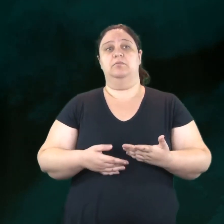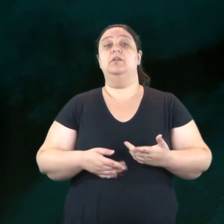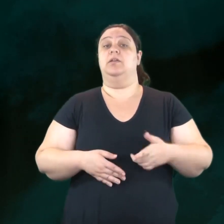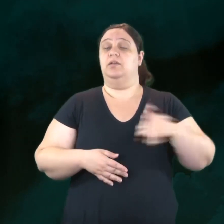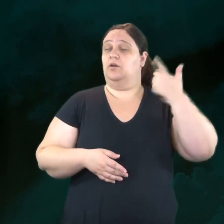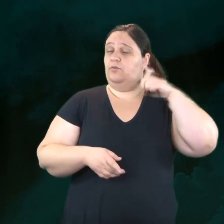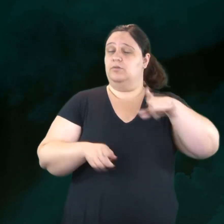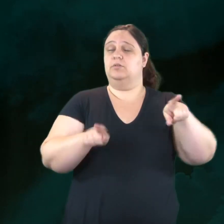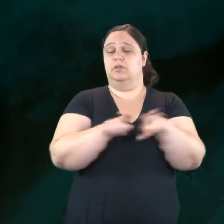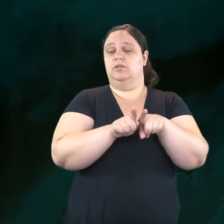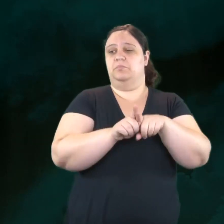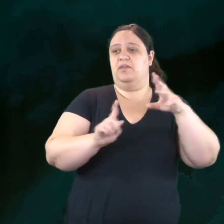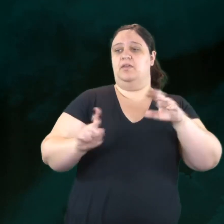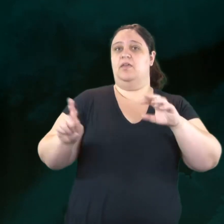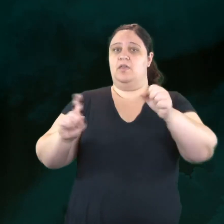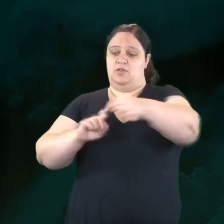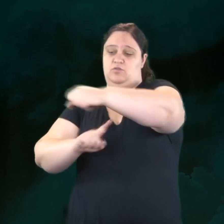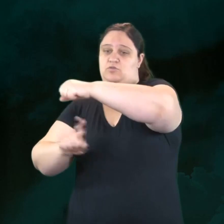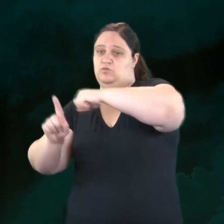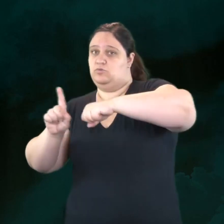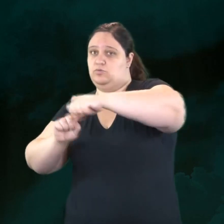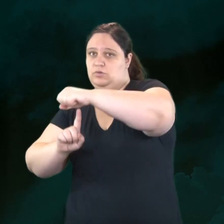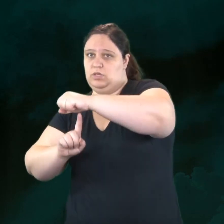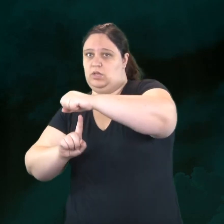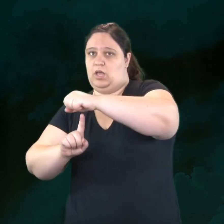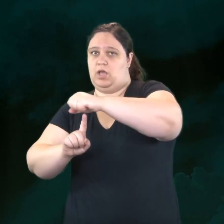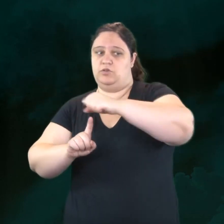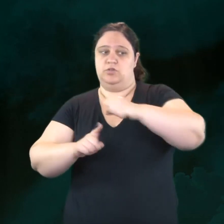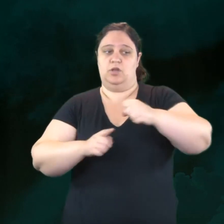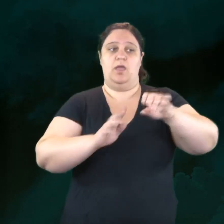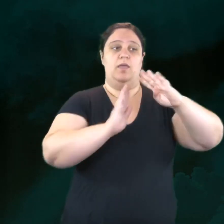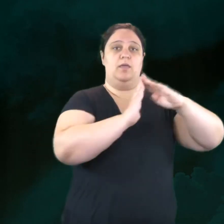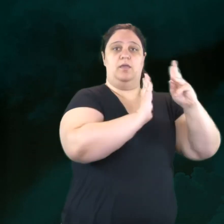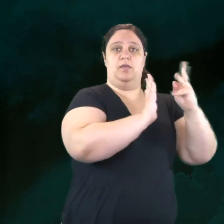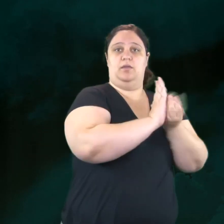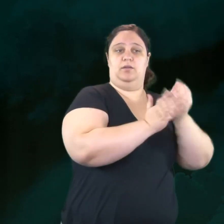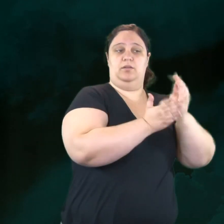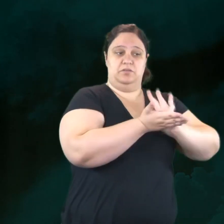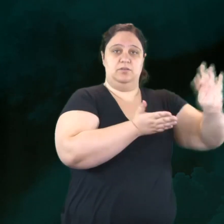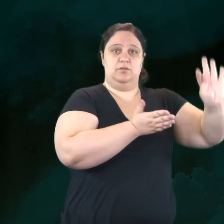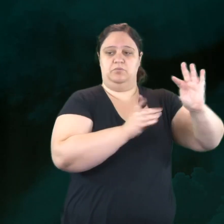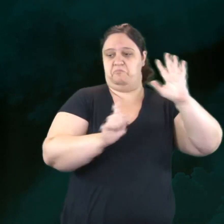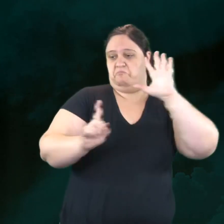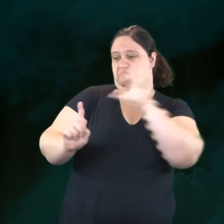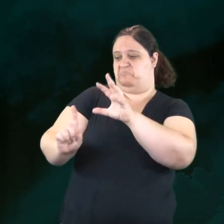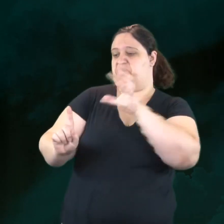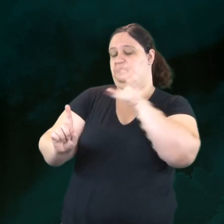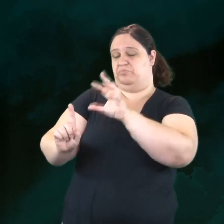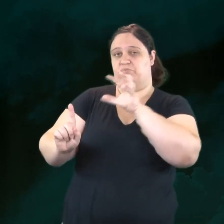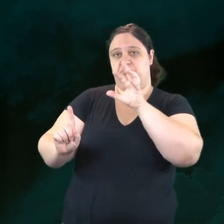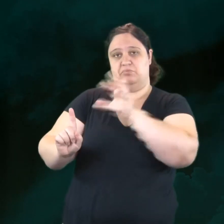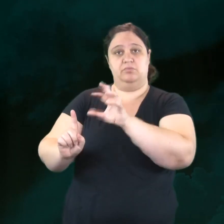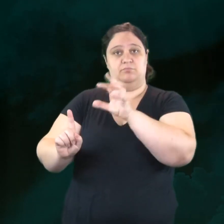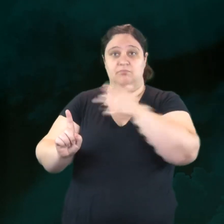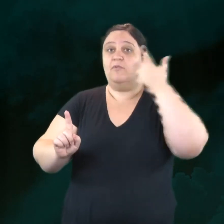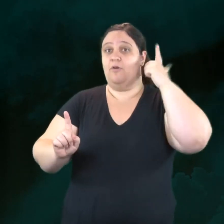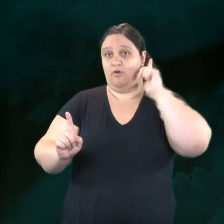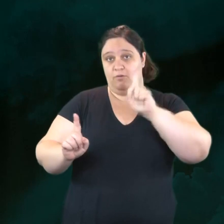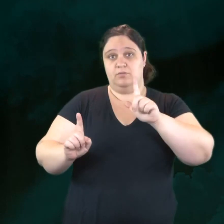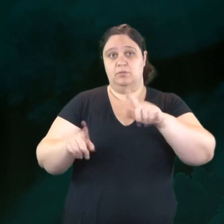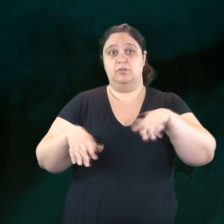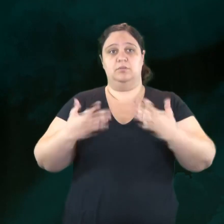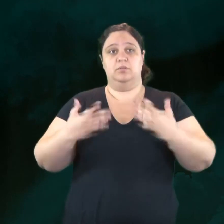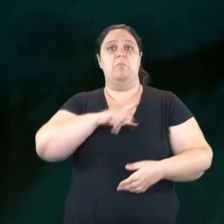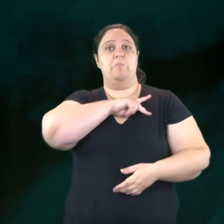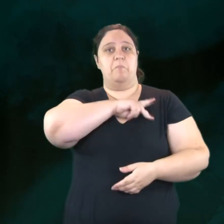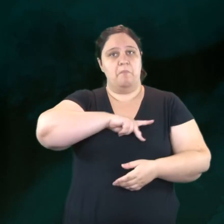influenciadores da sociedade grega, daquela cidade de Tessalônica. Então Paulo e Silas